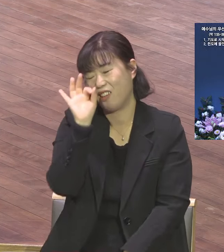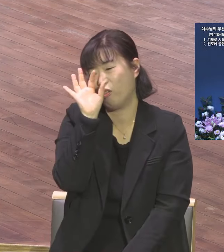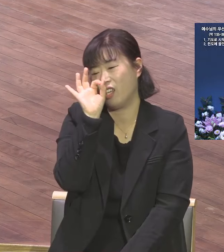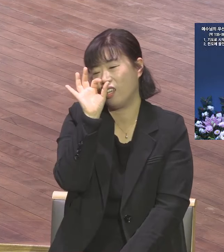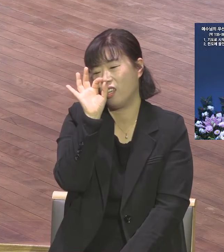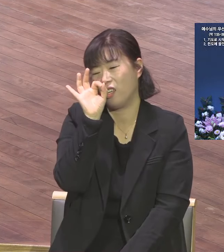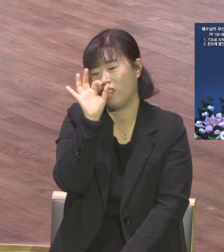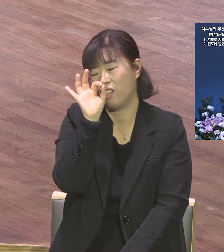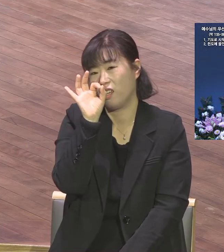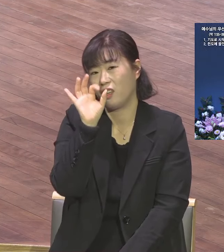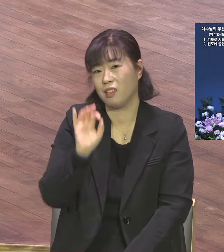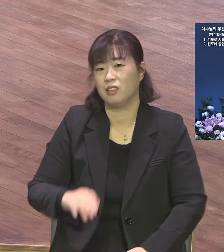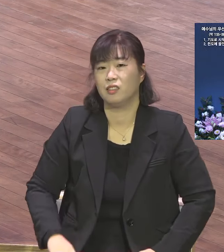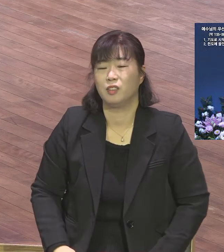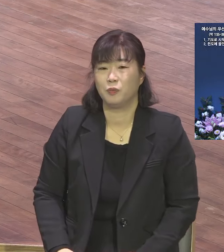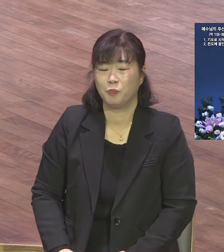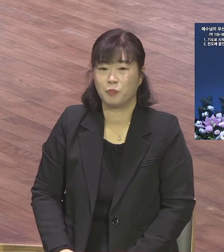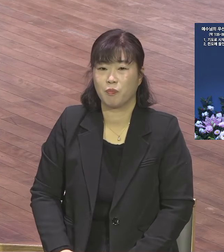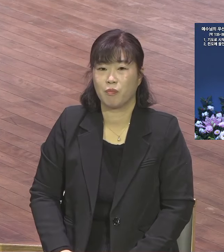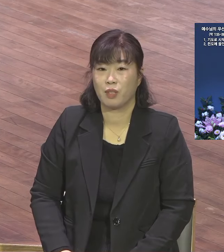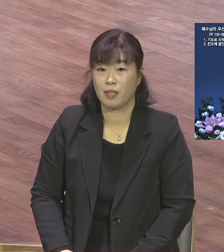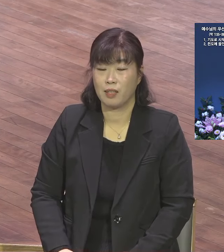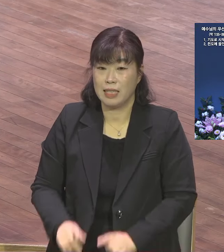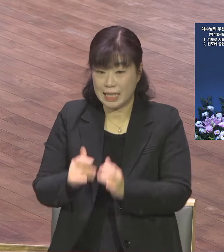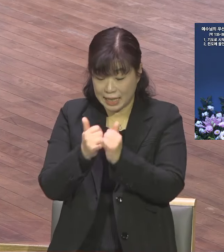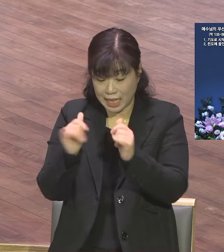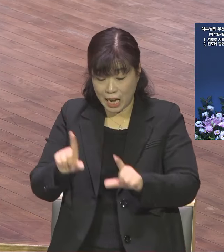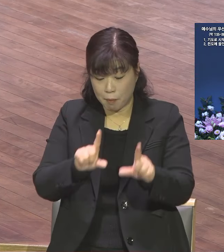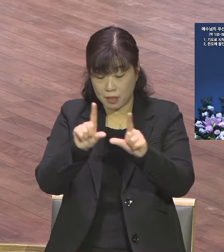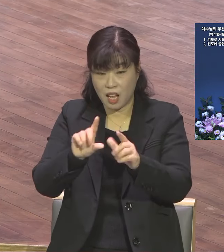인생의 생로병사는 반복됩니다.